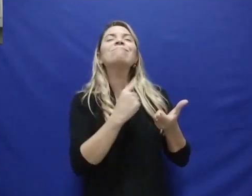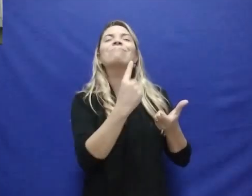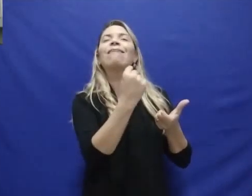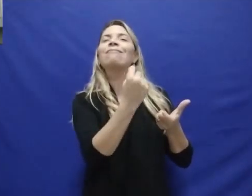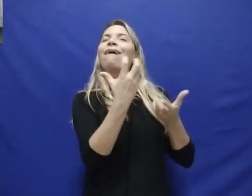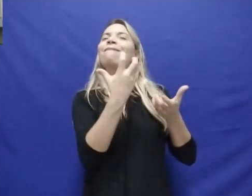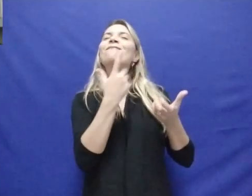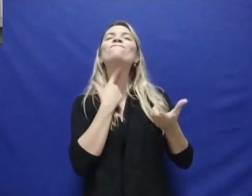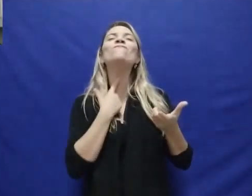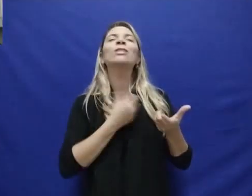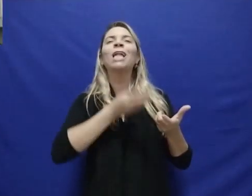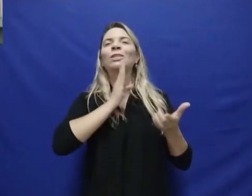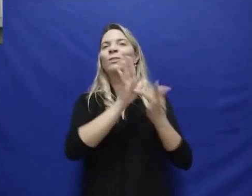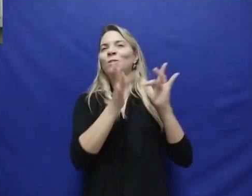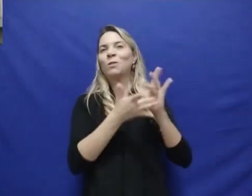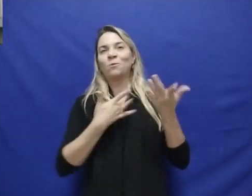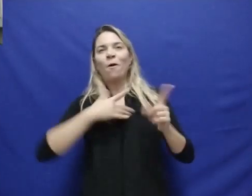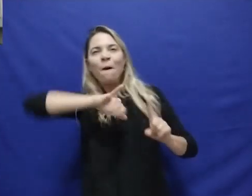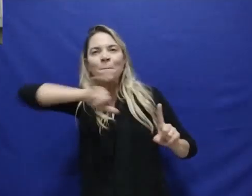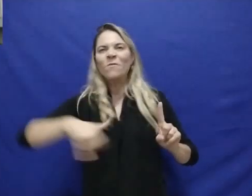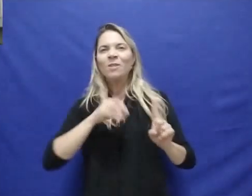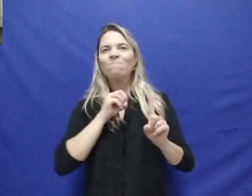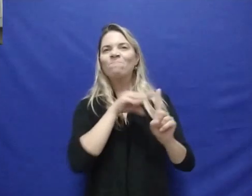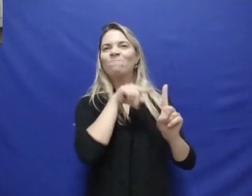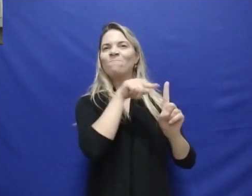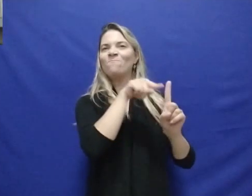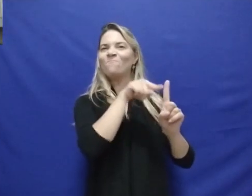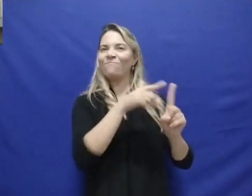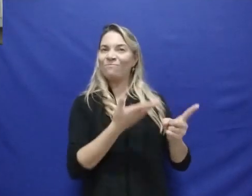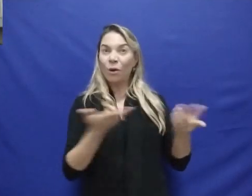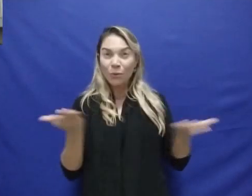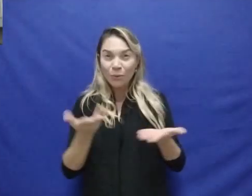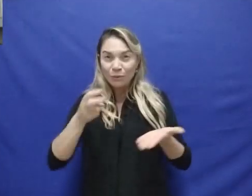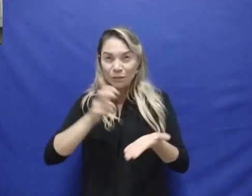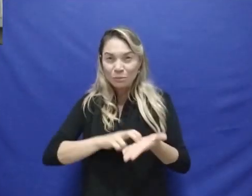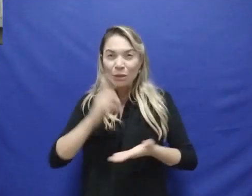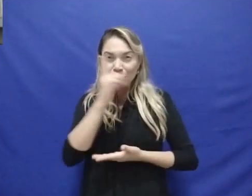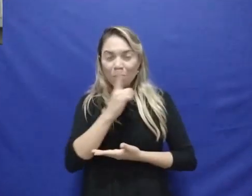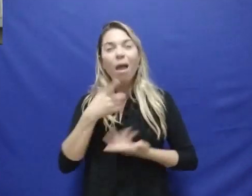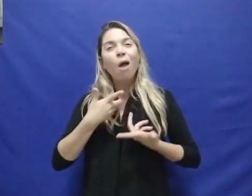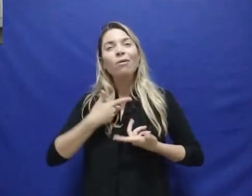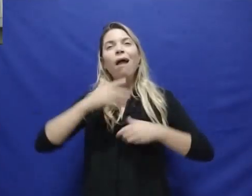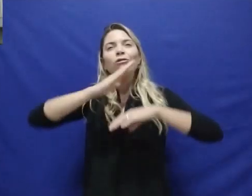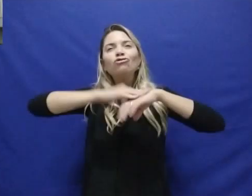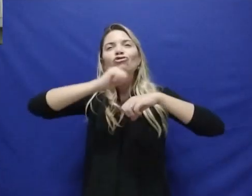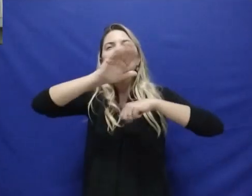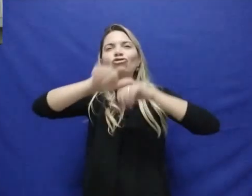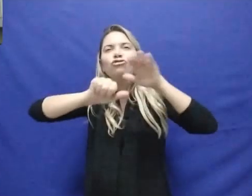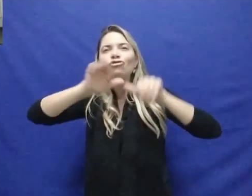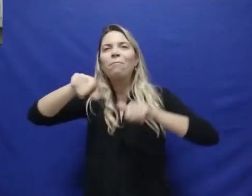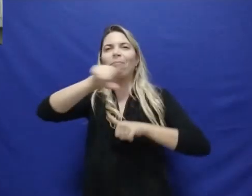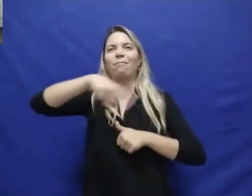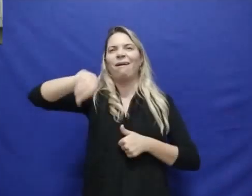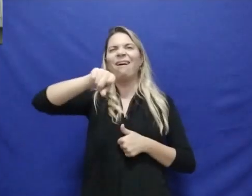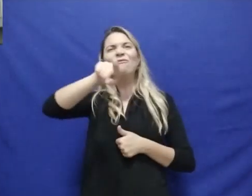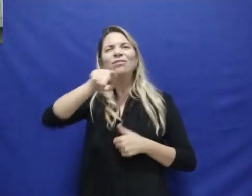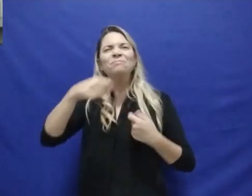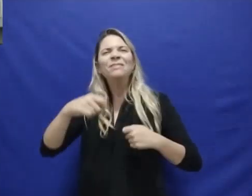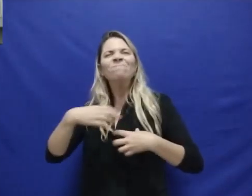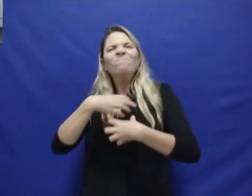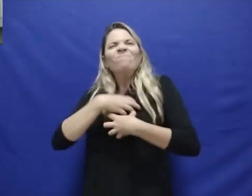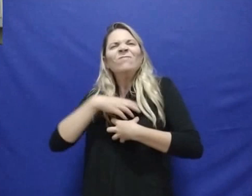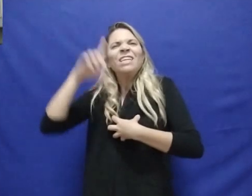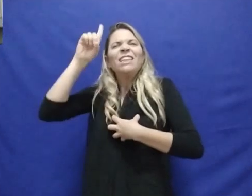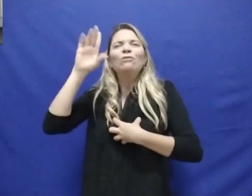Senhor estarão. Portanto, nessa manhã de domingo, eu quero chamá-los a ouvirem mais uma vez a voz do Senhor a nos